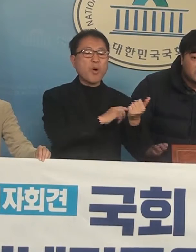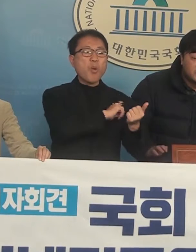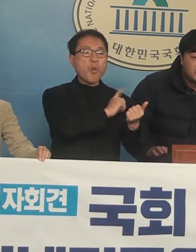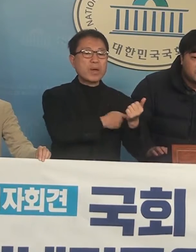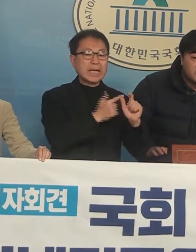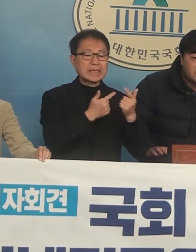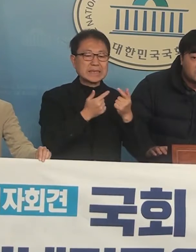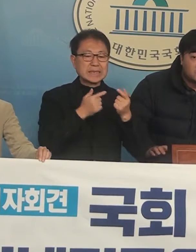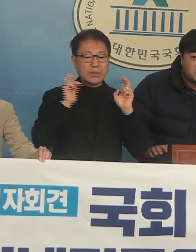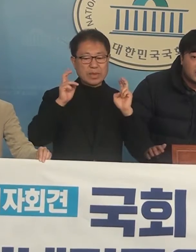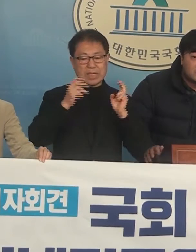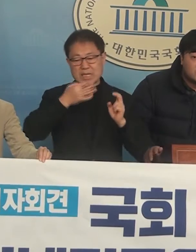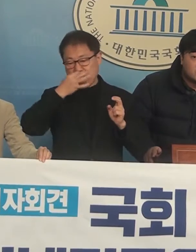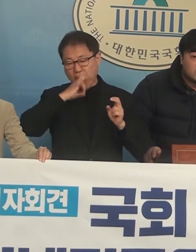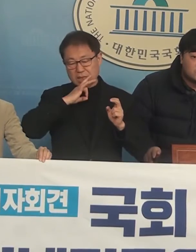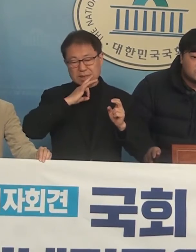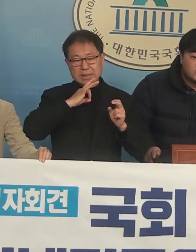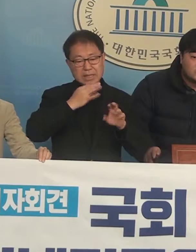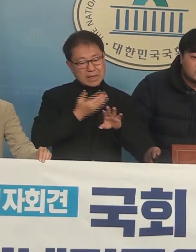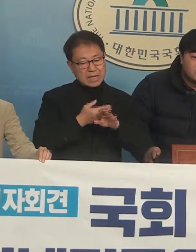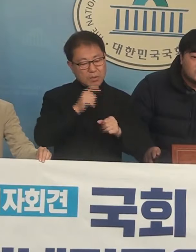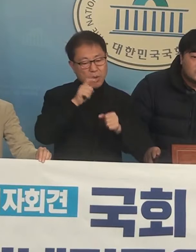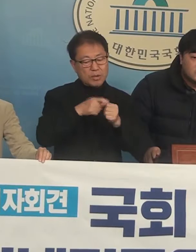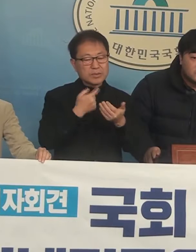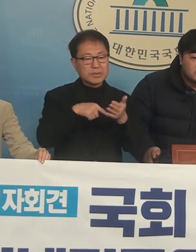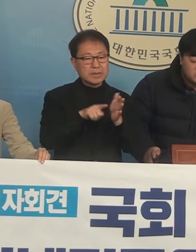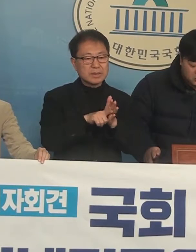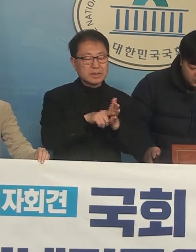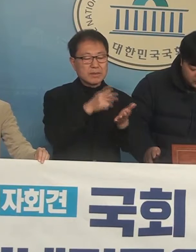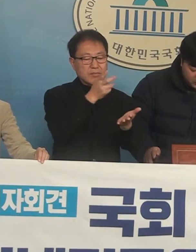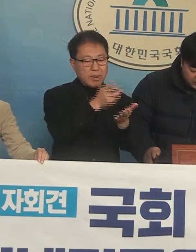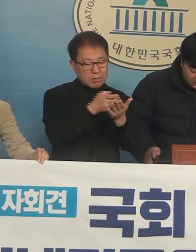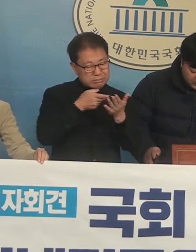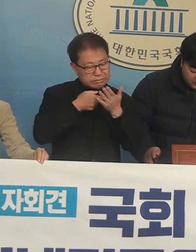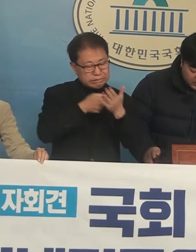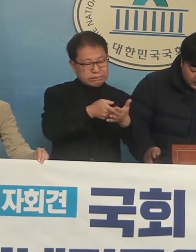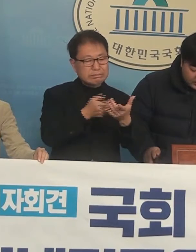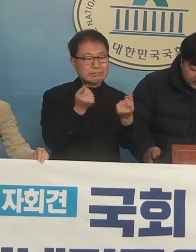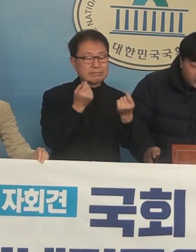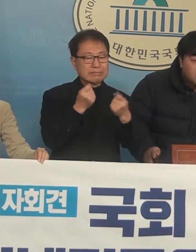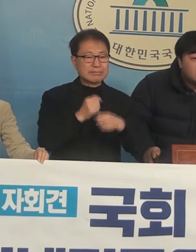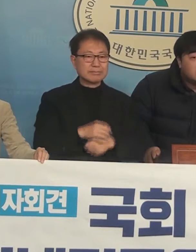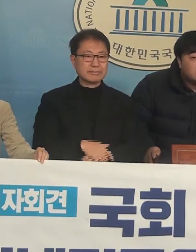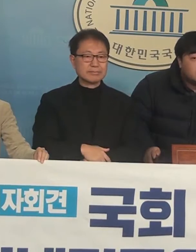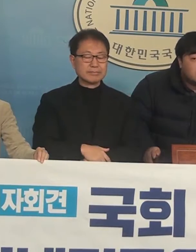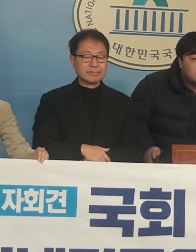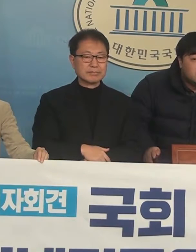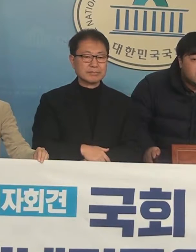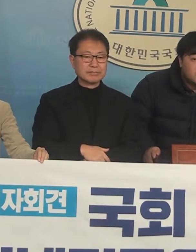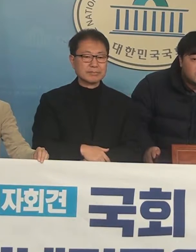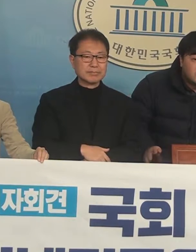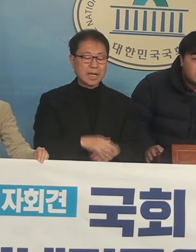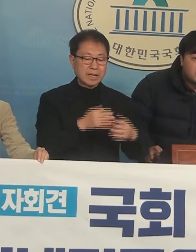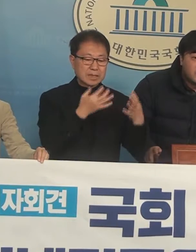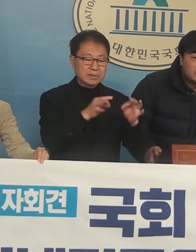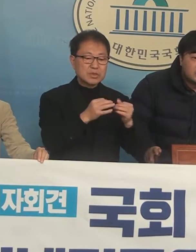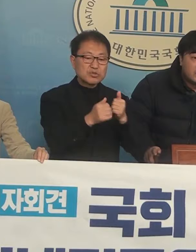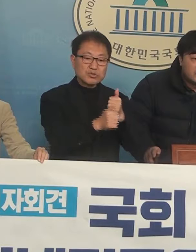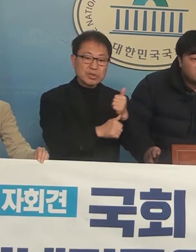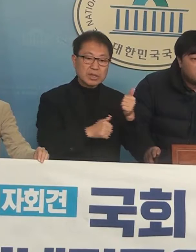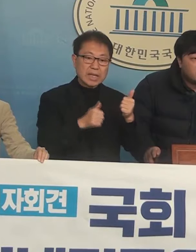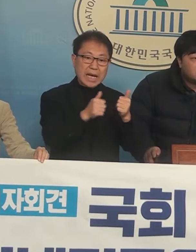아닌 기업의 영리 또는 다른 목적을 위해서 이 법이 추진되고 있는 것입니다. 또